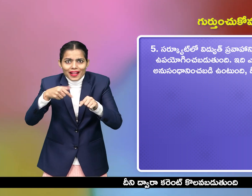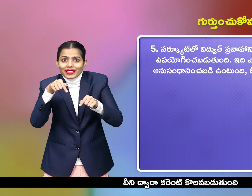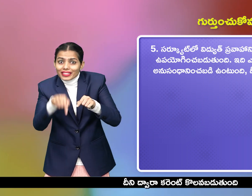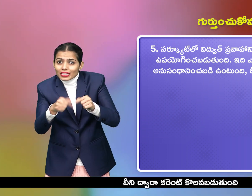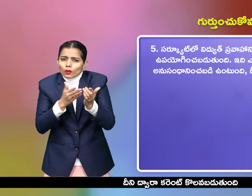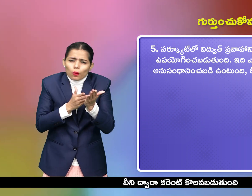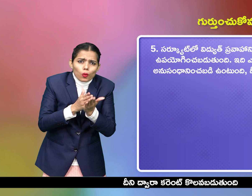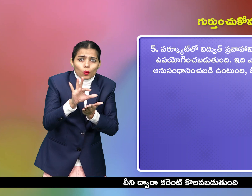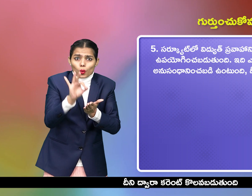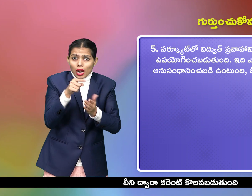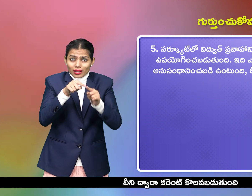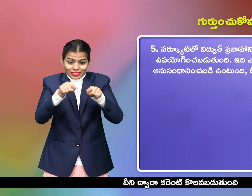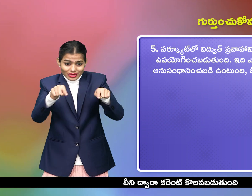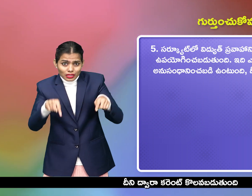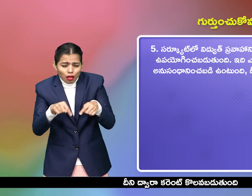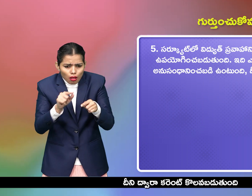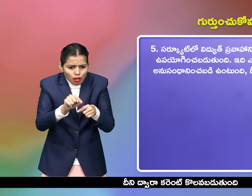కొలవబడుతుంది.